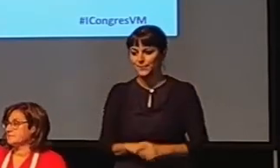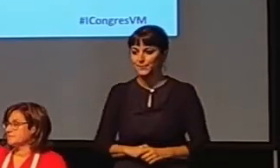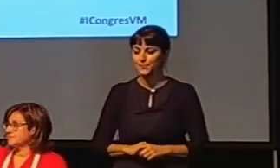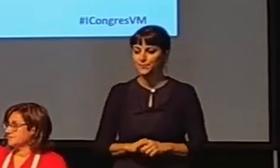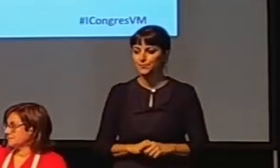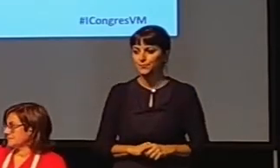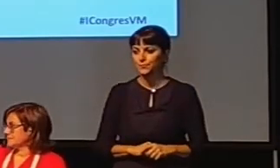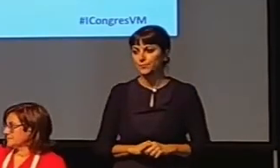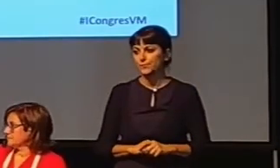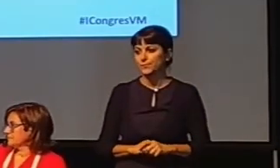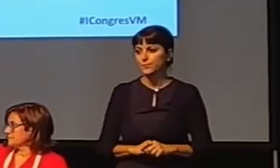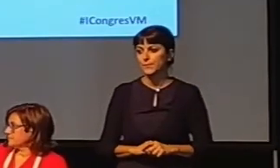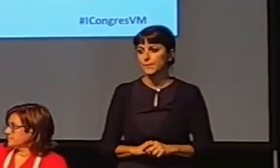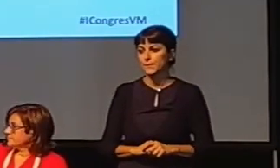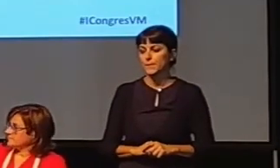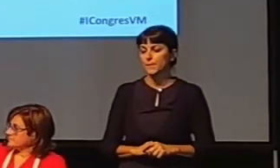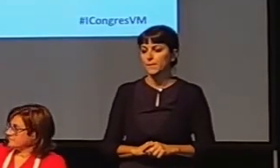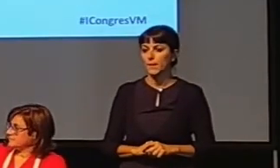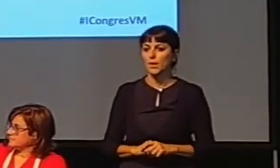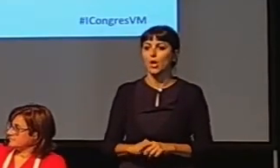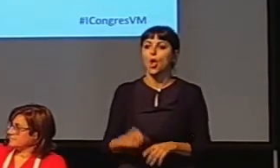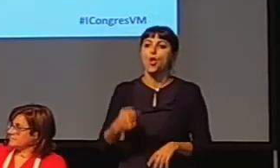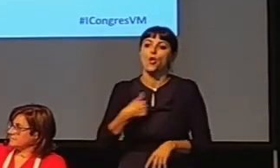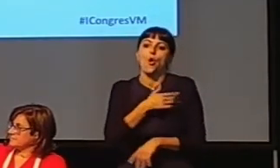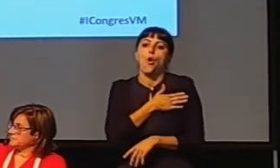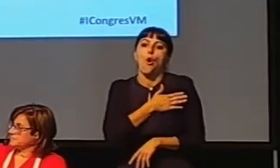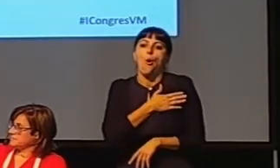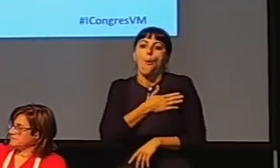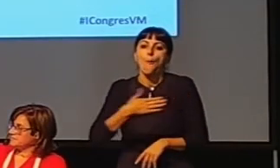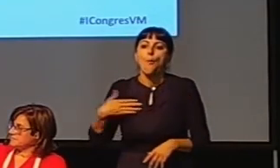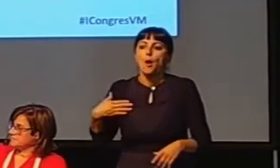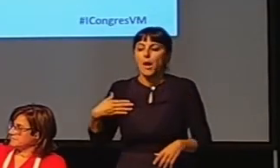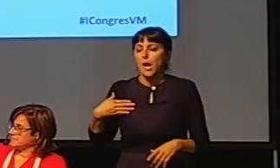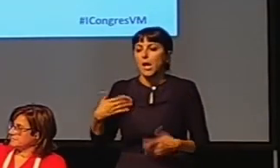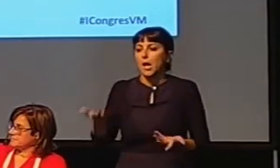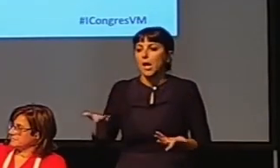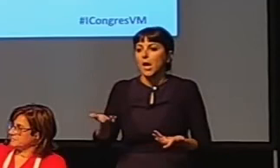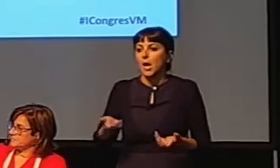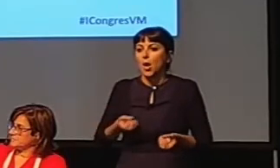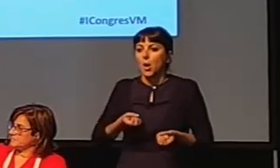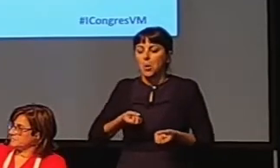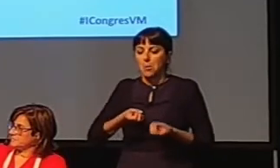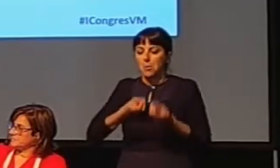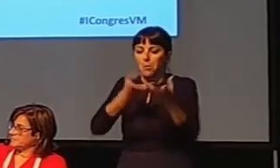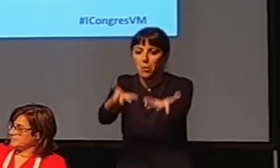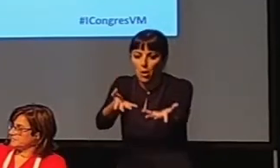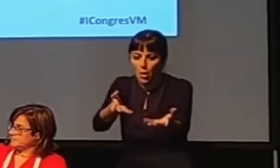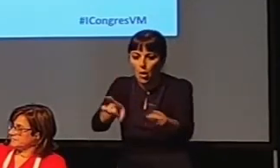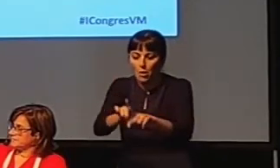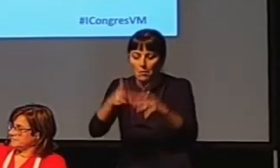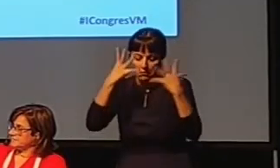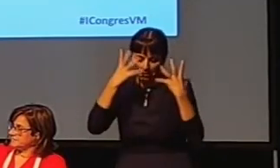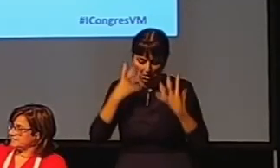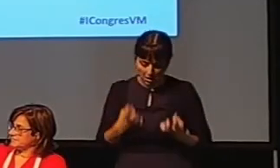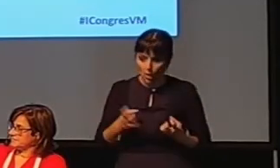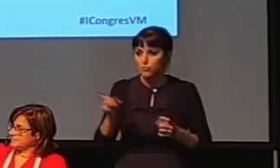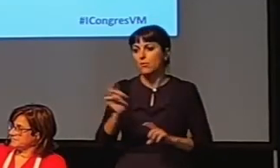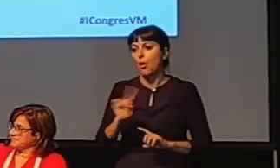O sigui, és una mica, jo no vull haver transmès de sencís, o sigui, el que vull transmetre